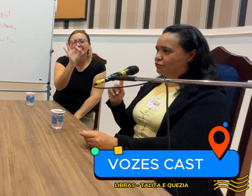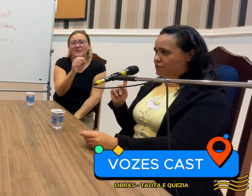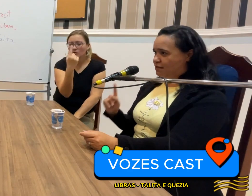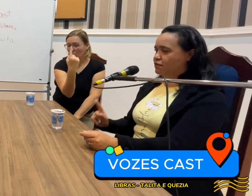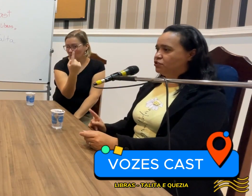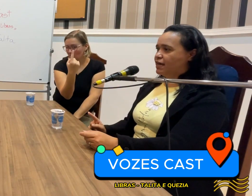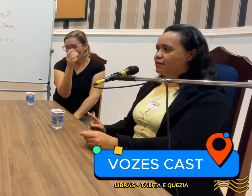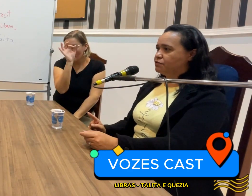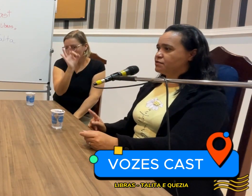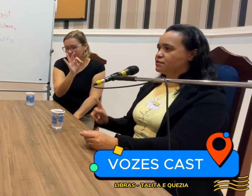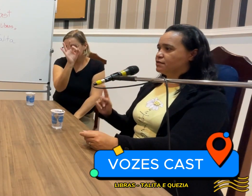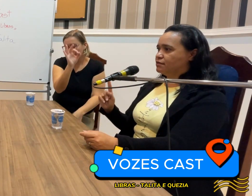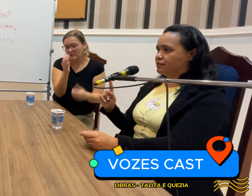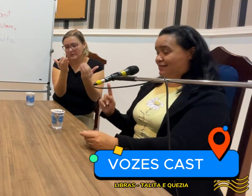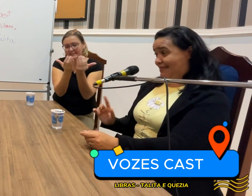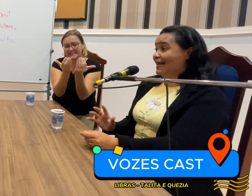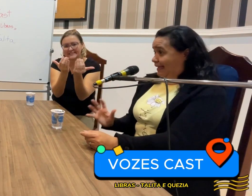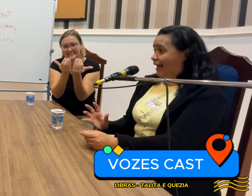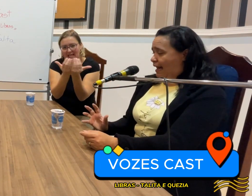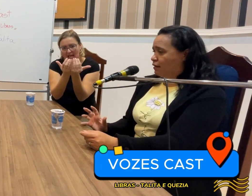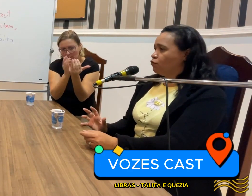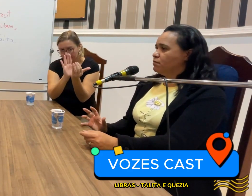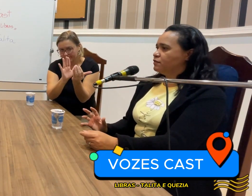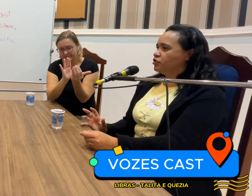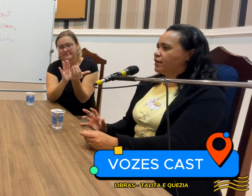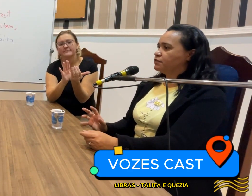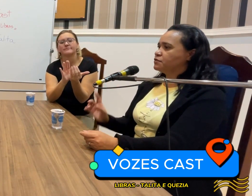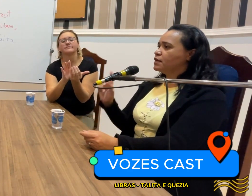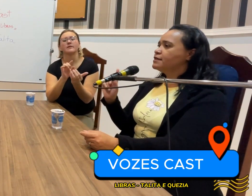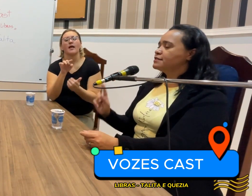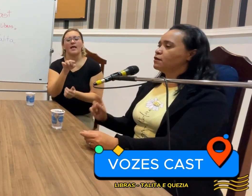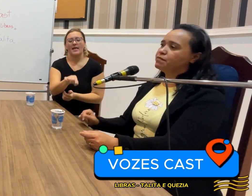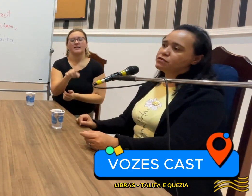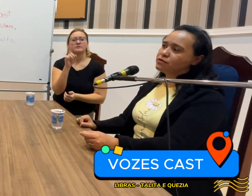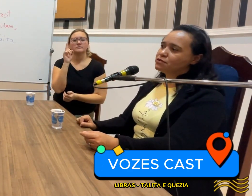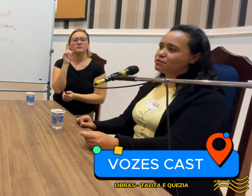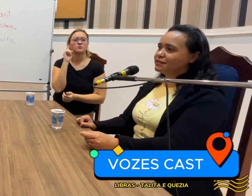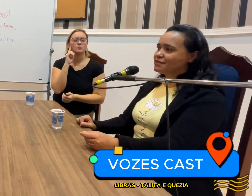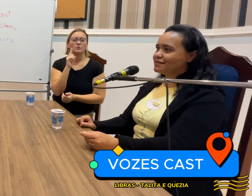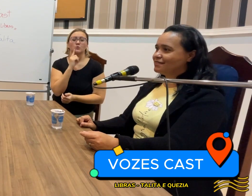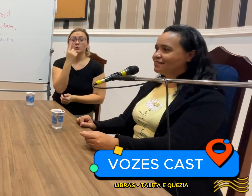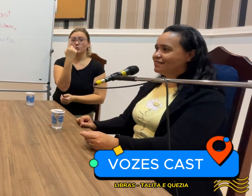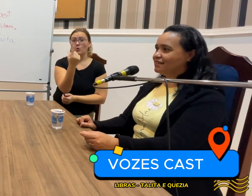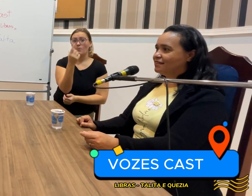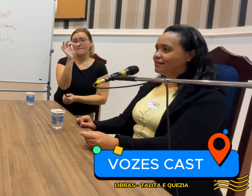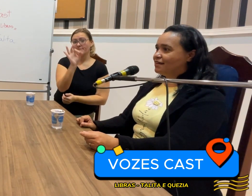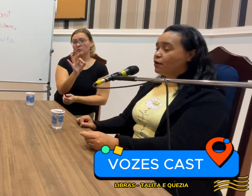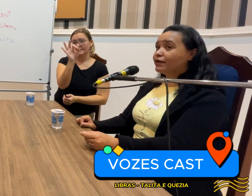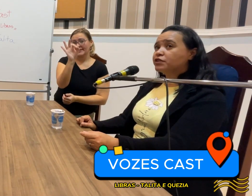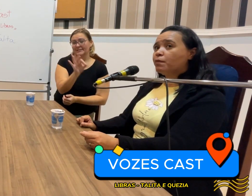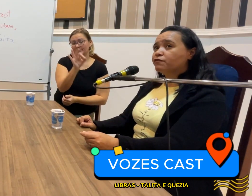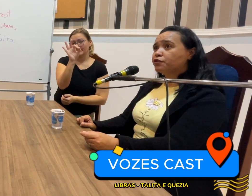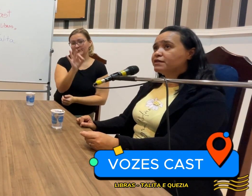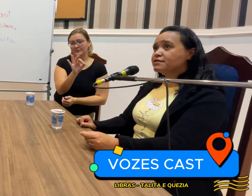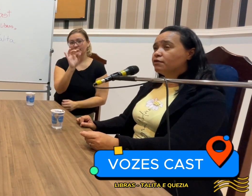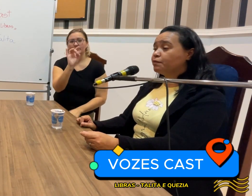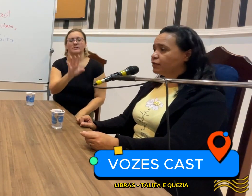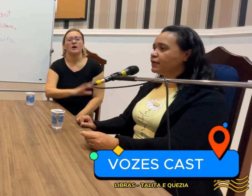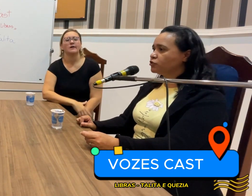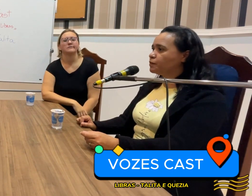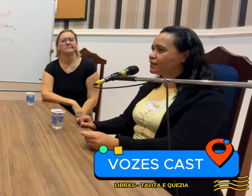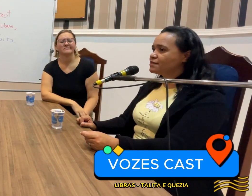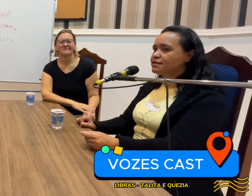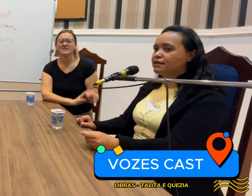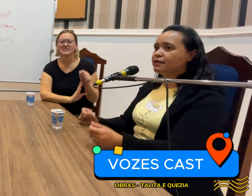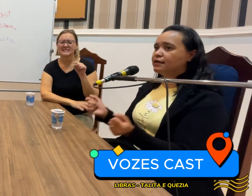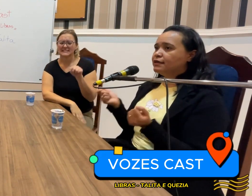1% dos evangélicos que se declaram como evangélicos são pessoas surdas. Meu Deus. Eu acho que é uma informação